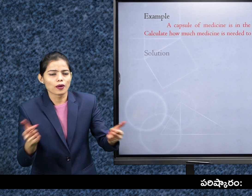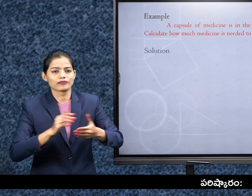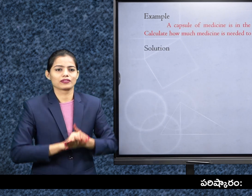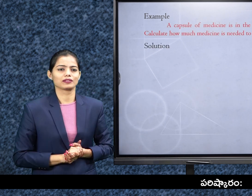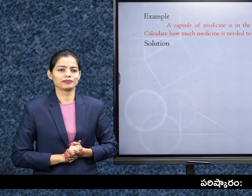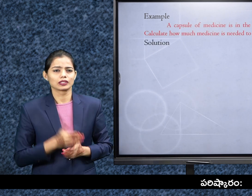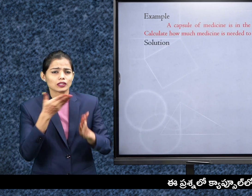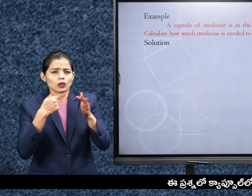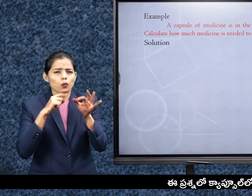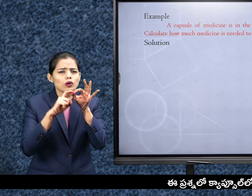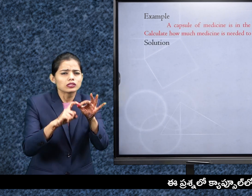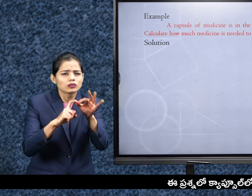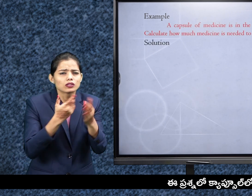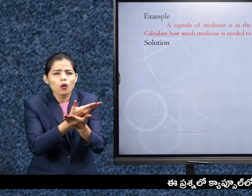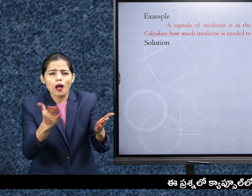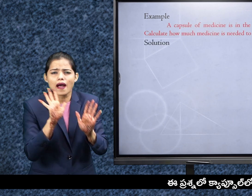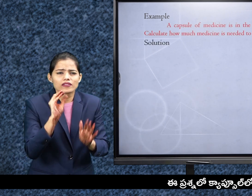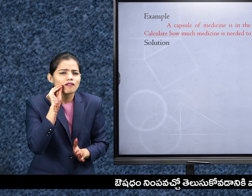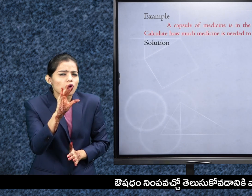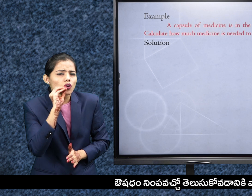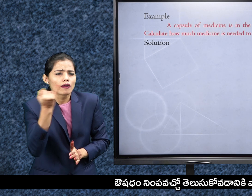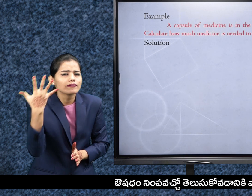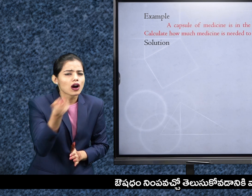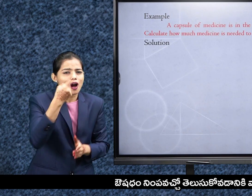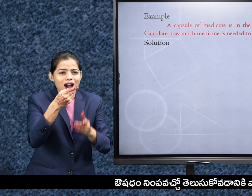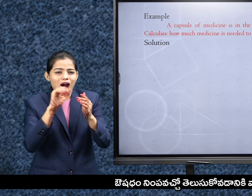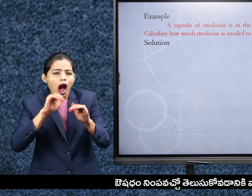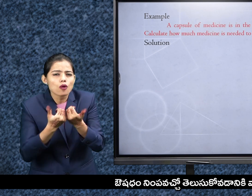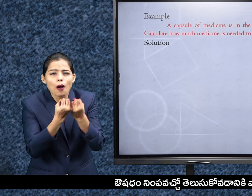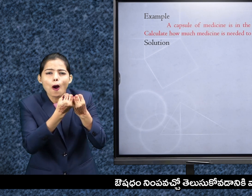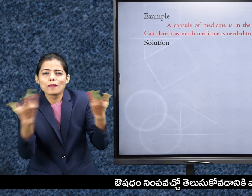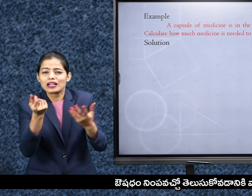సొల్యూషన్: ఈ ప్రశ్నలో క్యాప్సూల్లో ఎంత ఔషధం నింపవచ్చో తెలుసుకోమని అడిగారు.